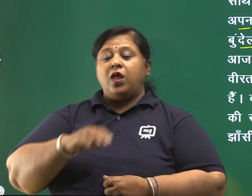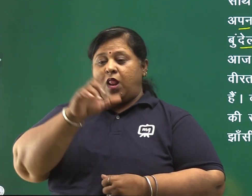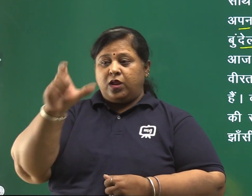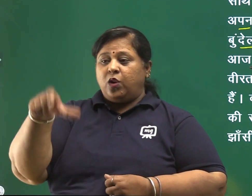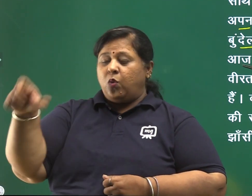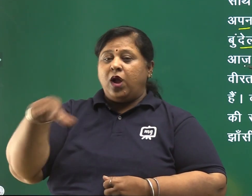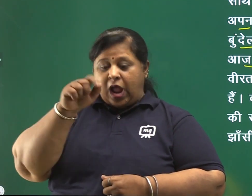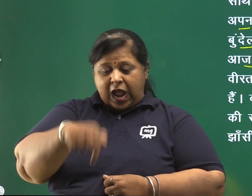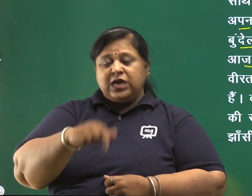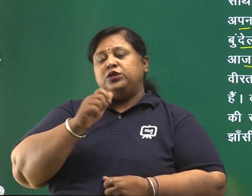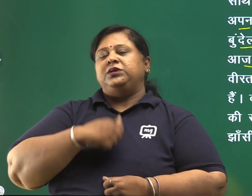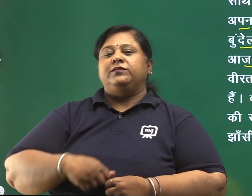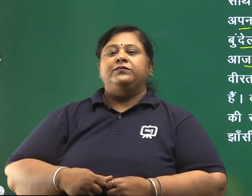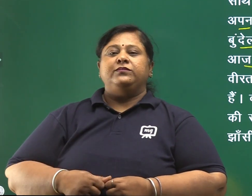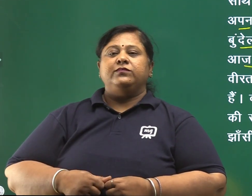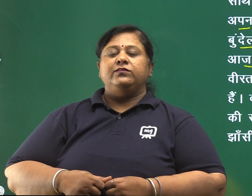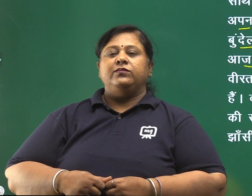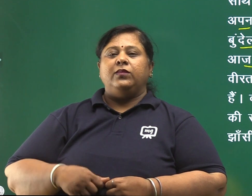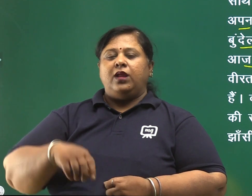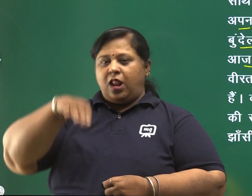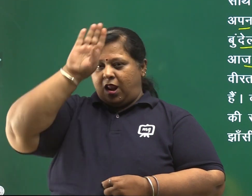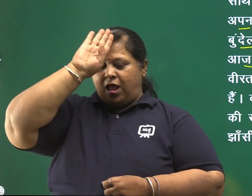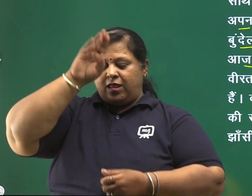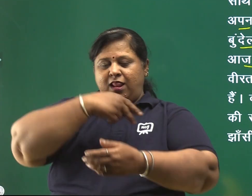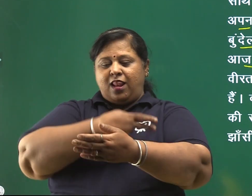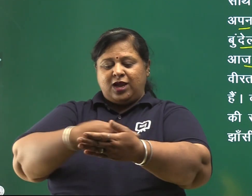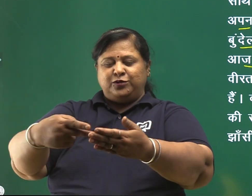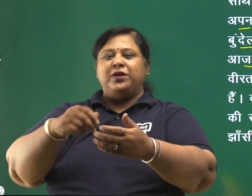लोग आज भी रानी लक्ष्मीबाई की